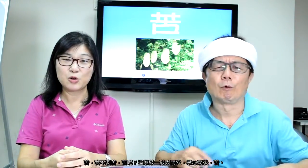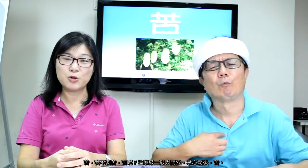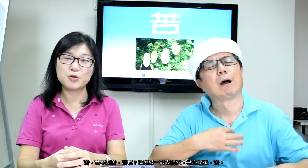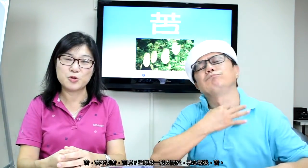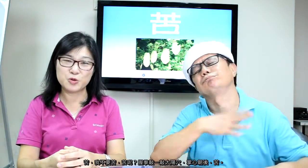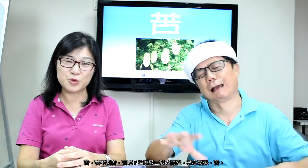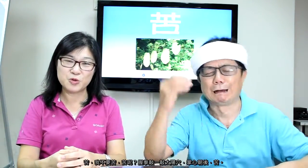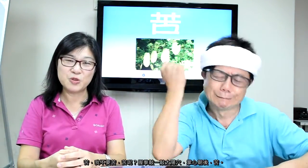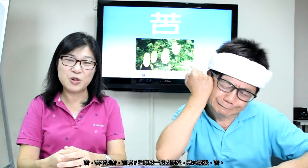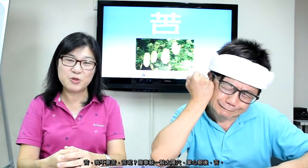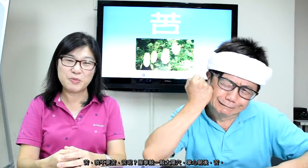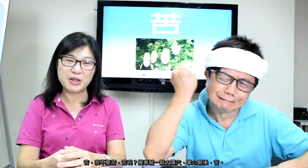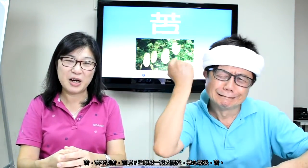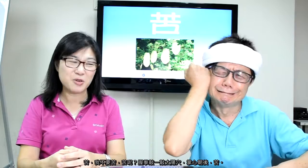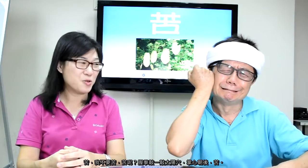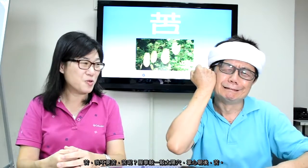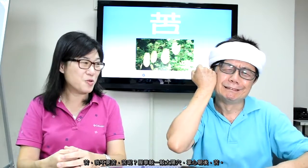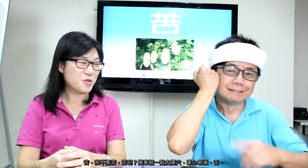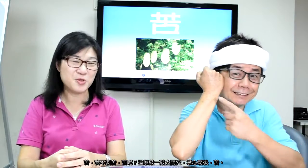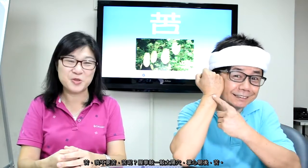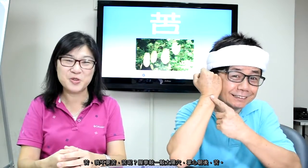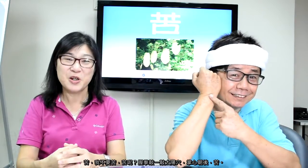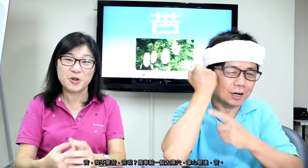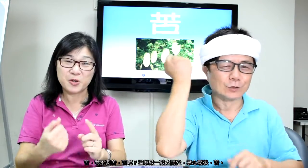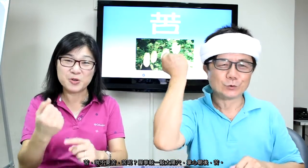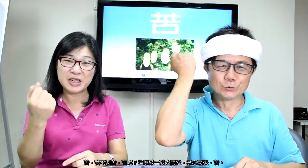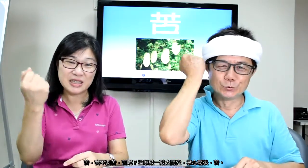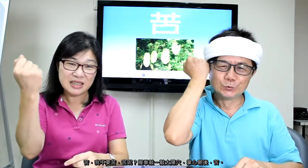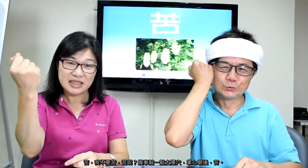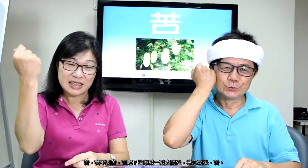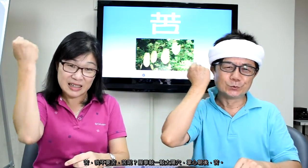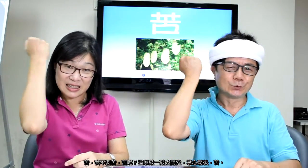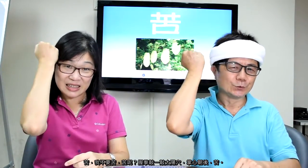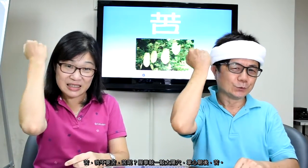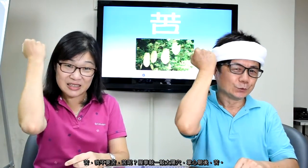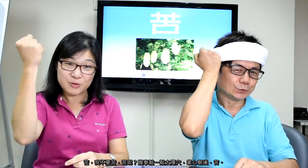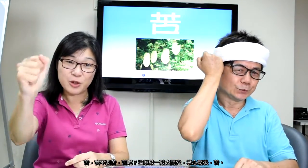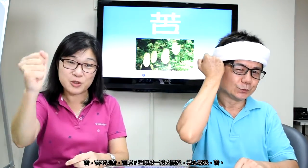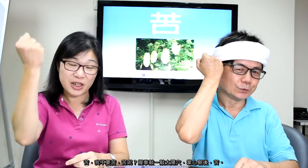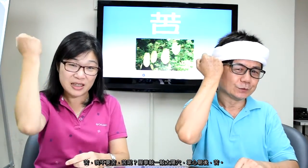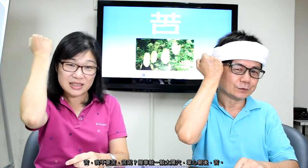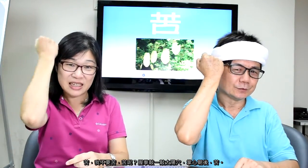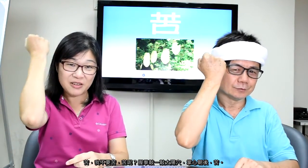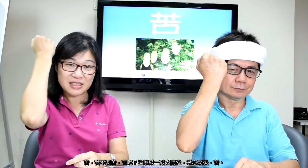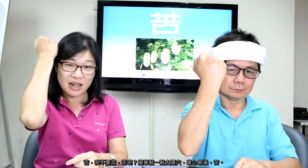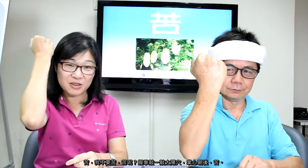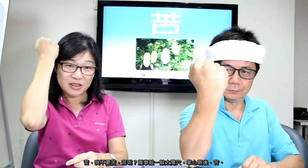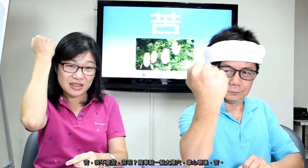苦，我不要苦，苦呢？握拳敲一敲太